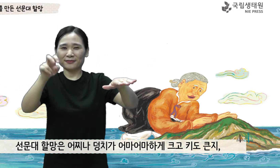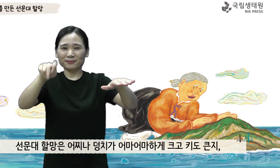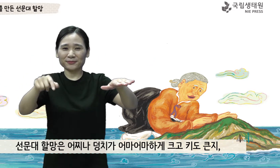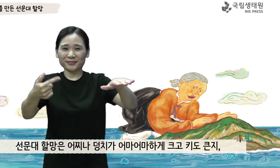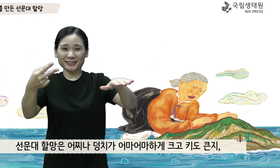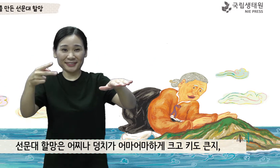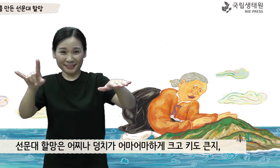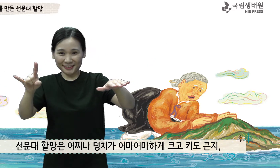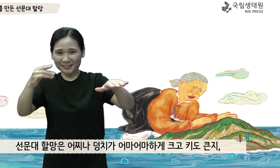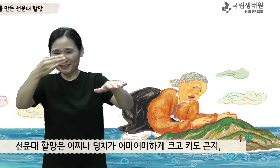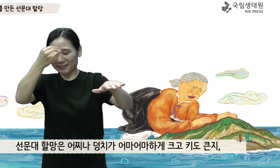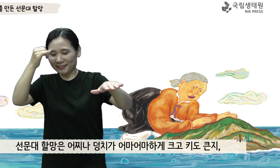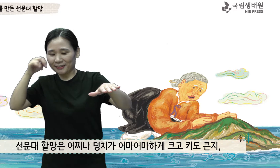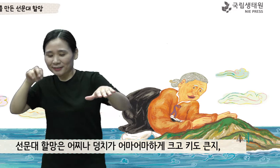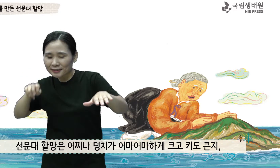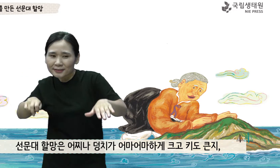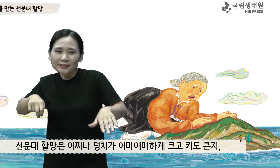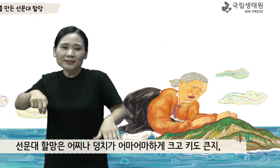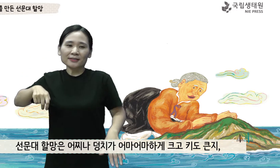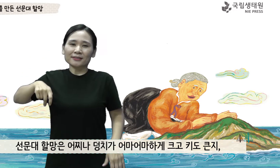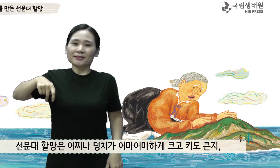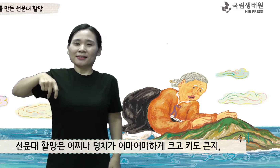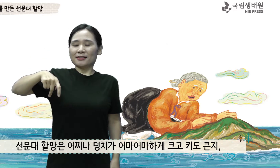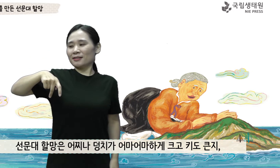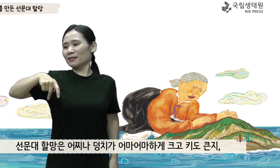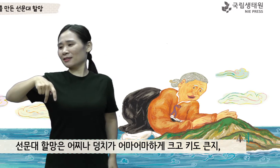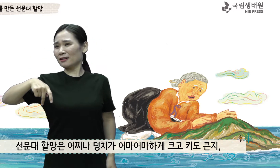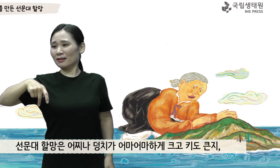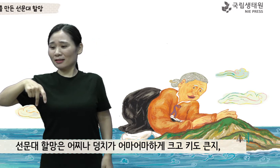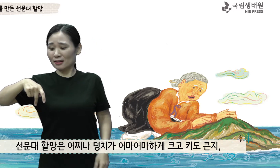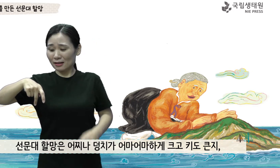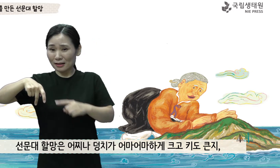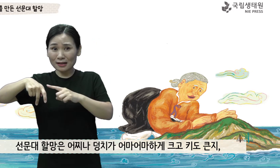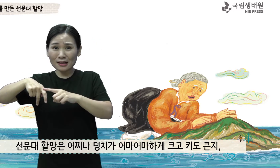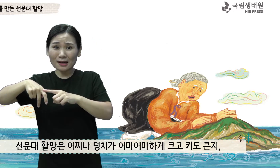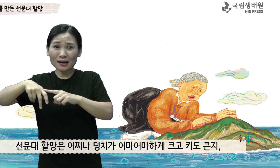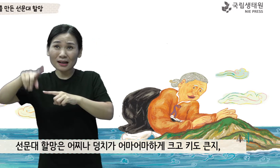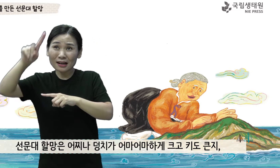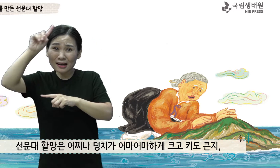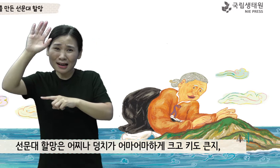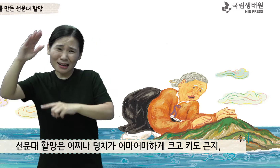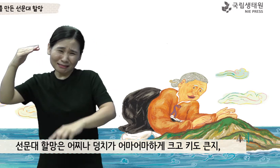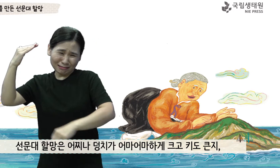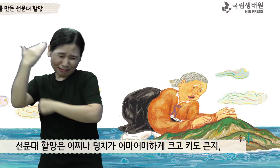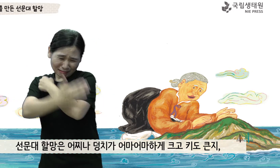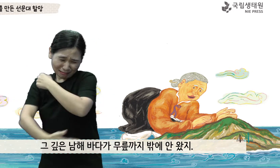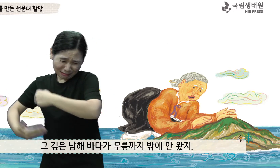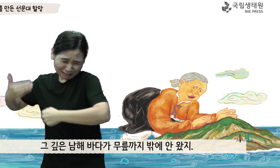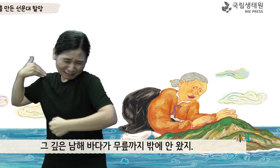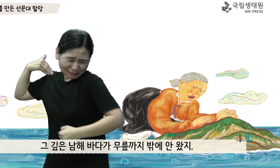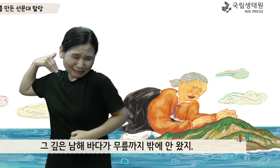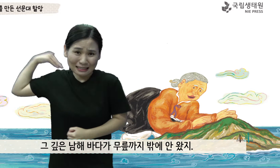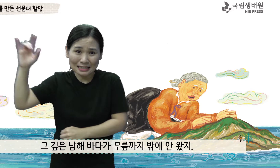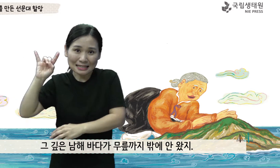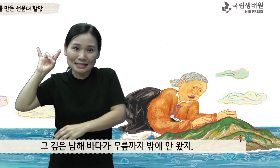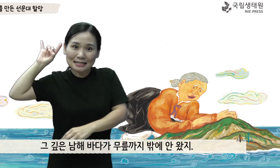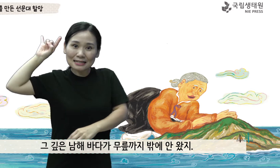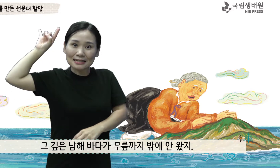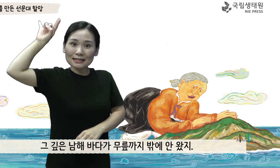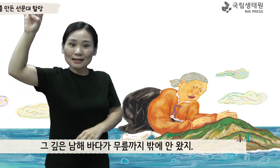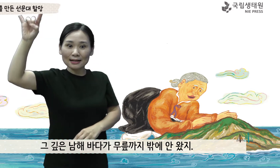섬문대 할망은 어찌나 덩치가 어마어마하게 크고 키도 큰지